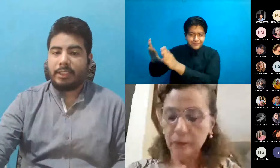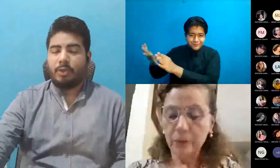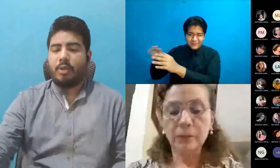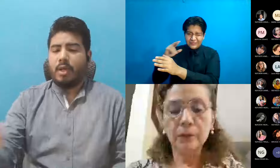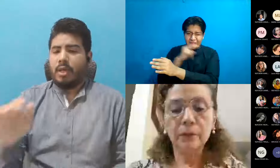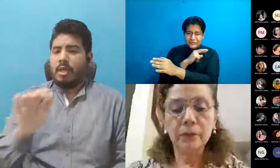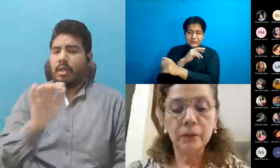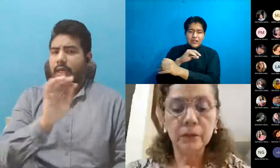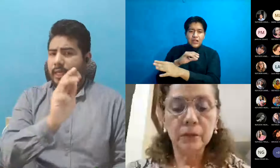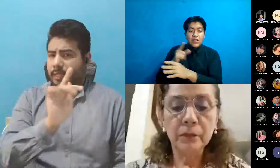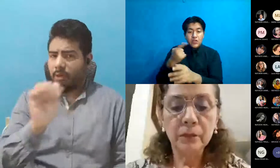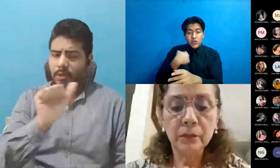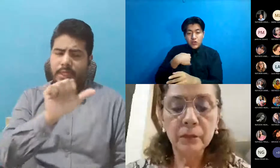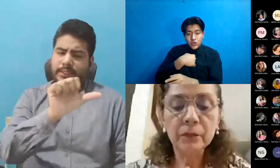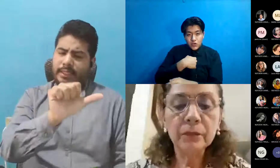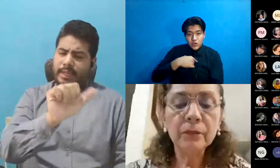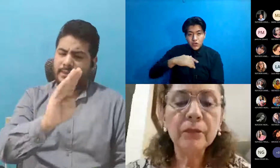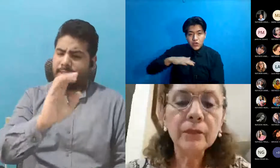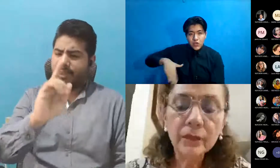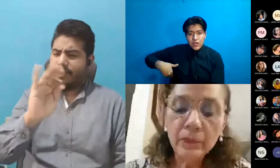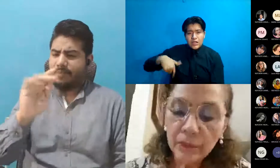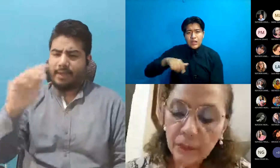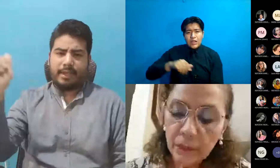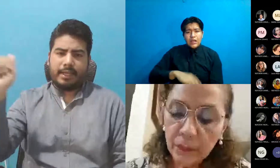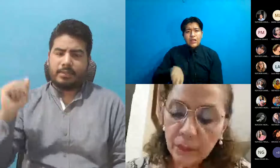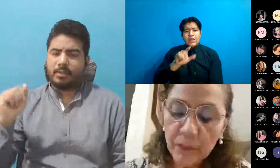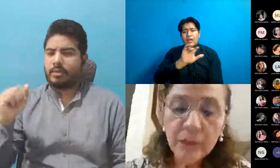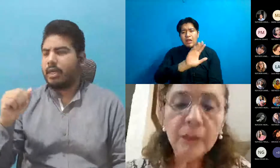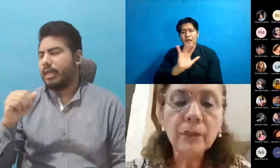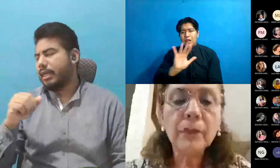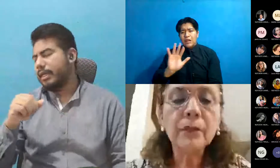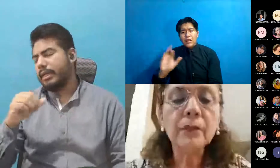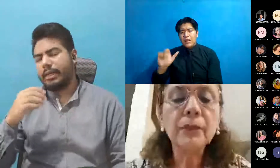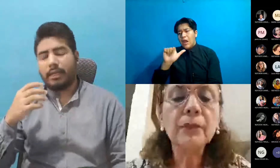dije al inicio, la dactilología, es decir, A, B, C, D, F, G,